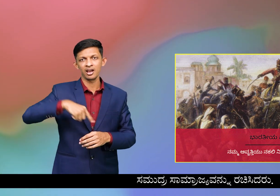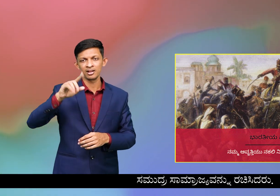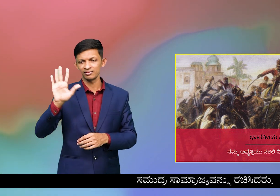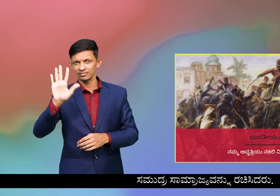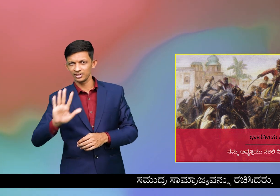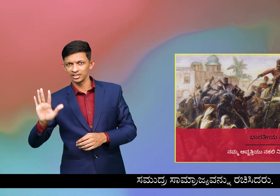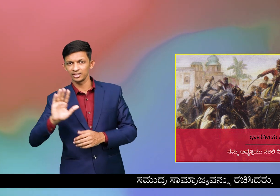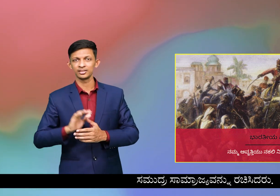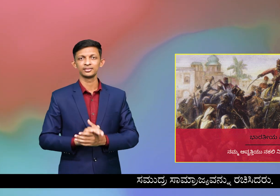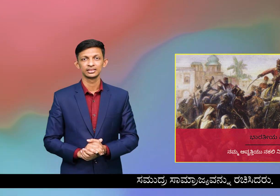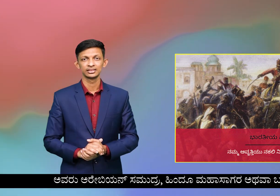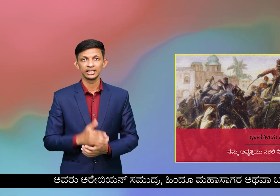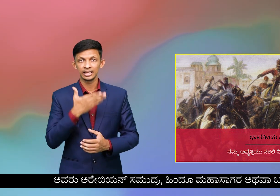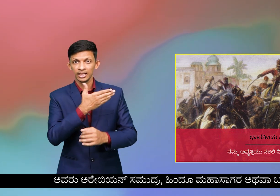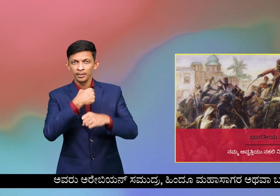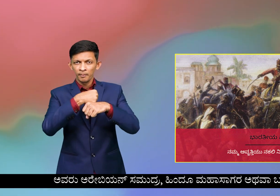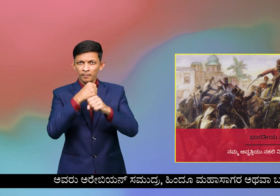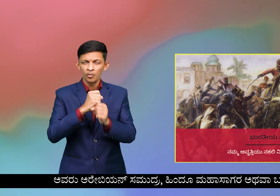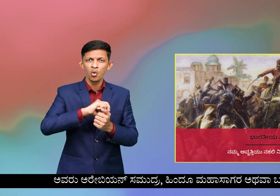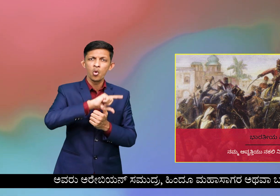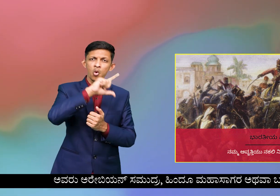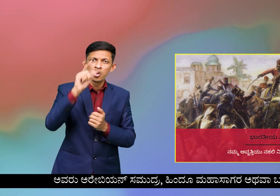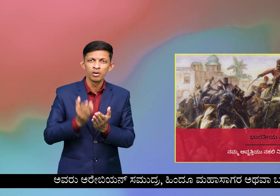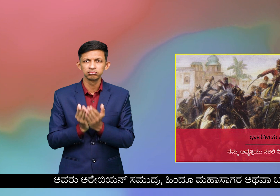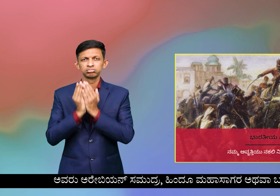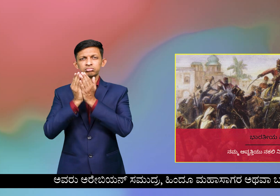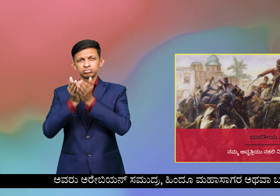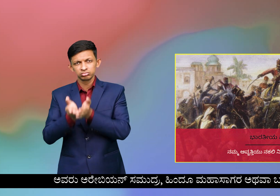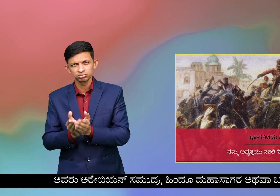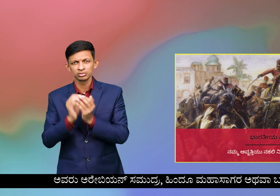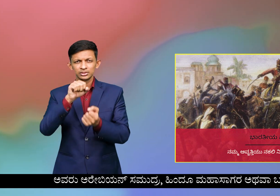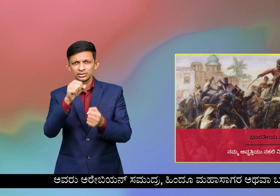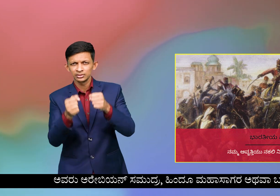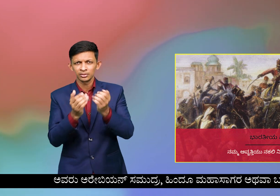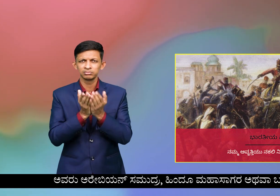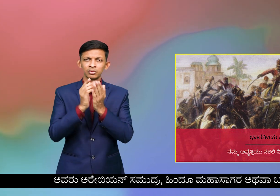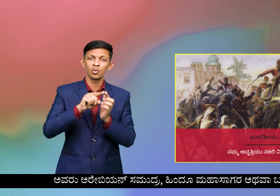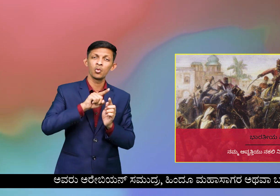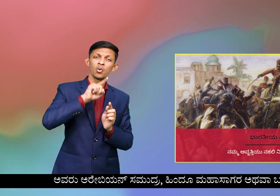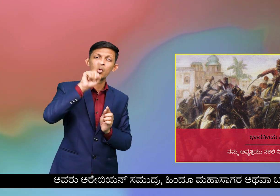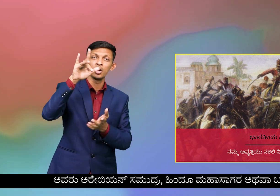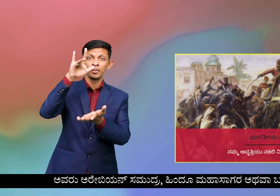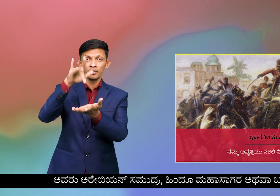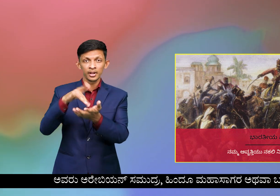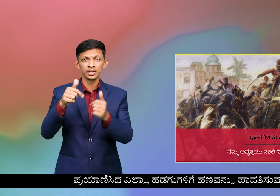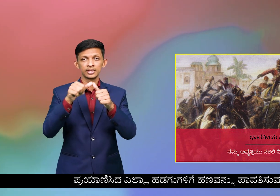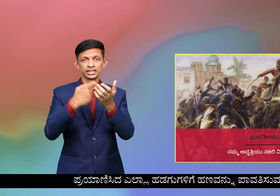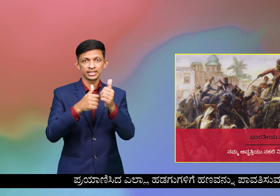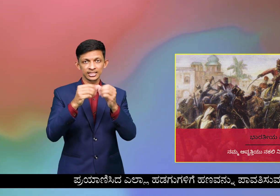ರಚಿಸಿದರು. ಅವರು ಅರೇಬಿಯನ್ ಸಮುದ್ರ, ಹಿಂದೂ ಮಹಾಸಾಗರ ಅಥವಾ ಬಂಗಾಳಕೊಲ್ಲಿಯಲ್ಲಿ ಪ್ರಯಾಣಿಸಿದ